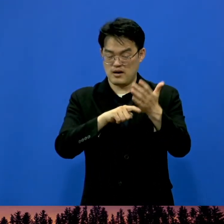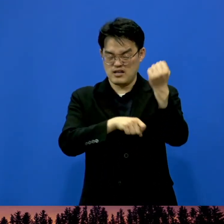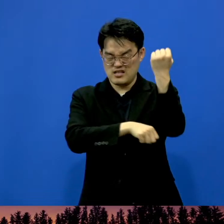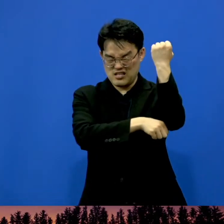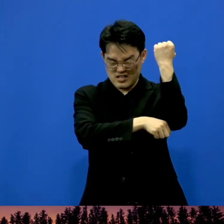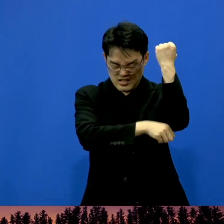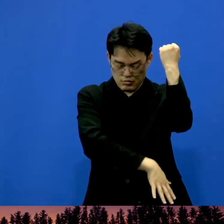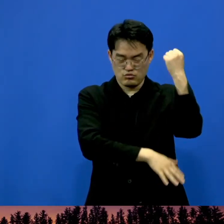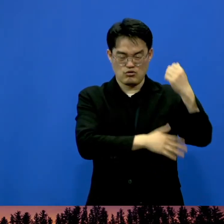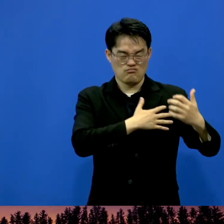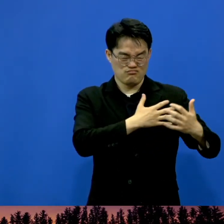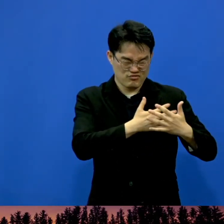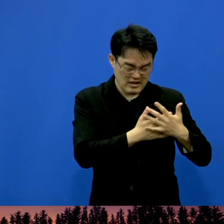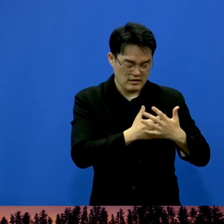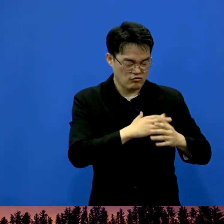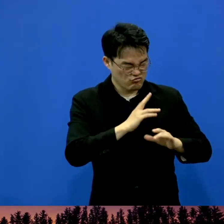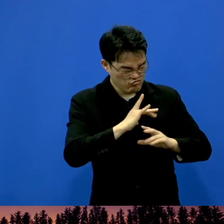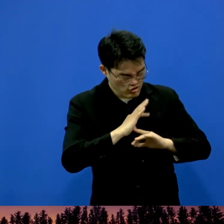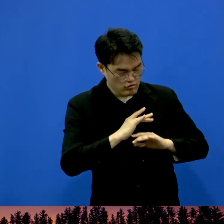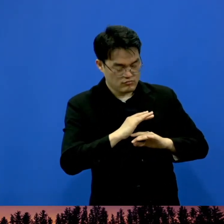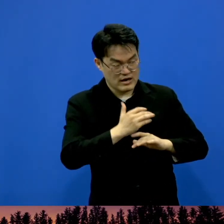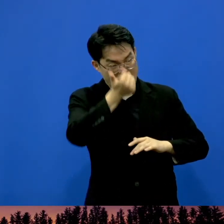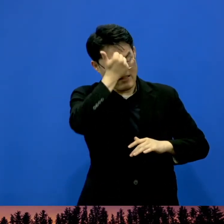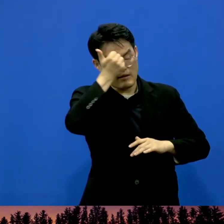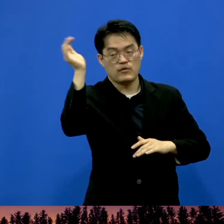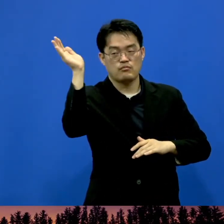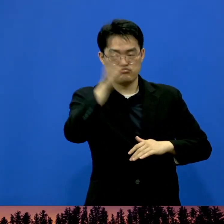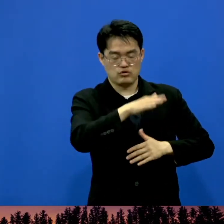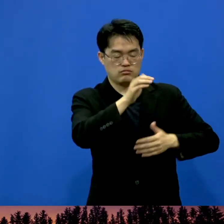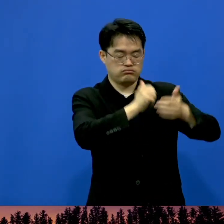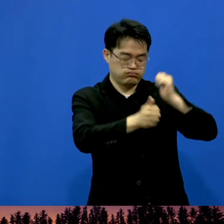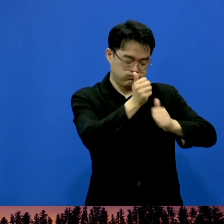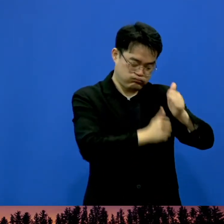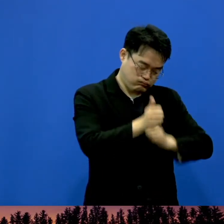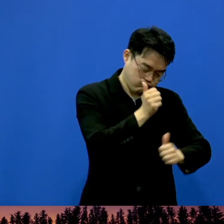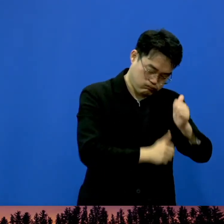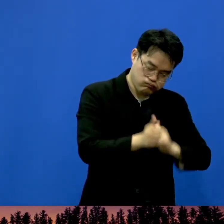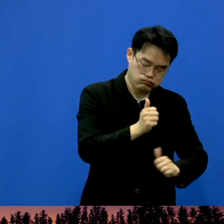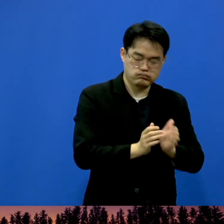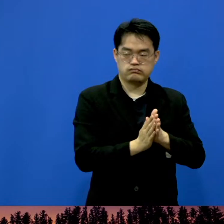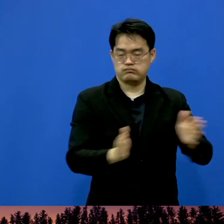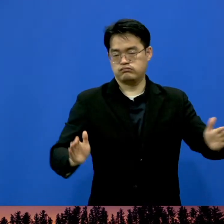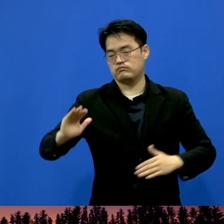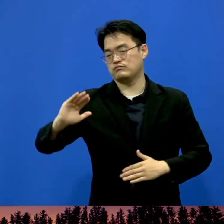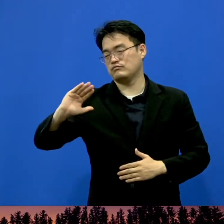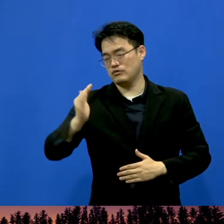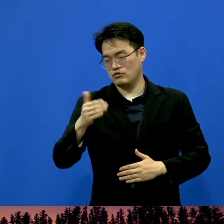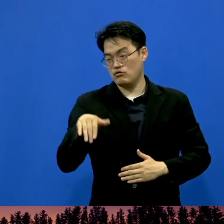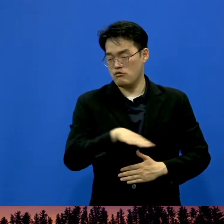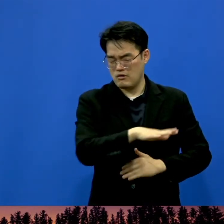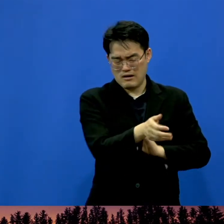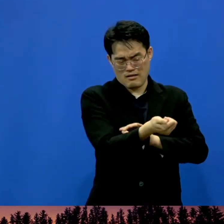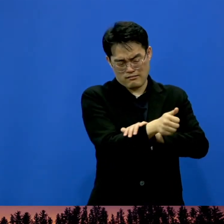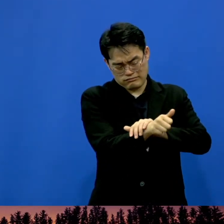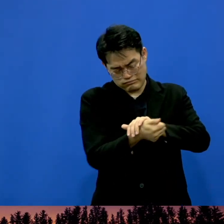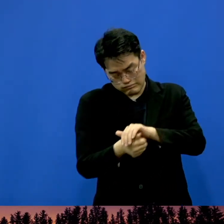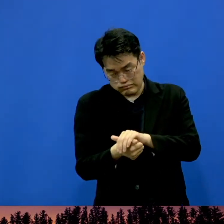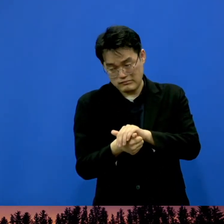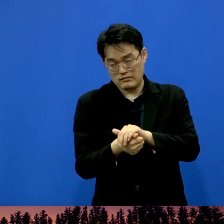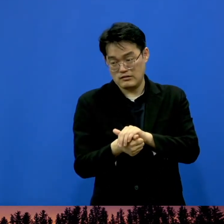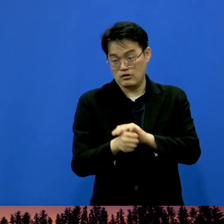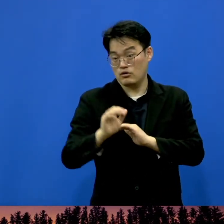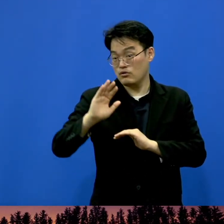다 그런 것이죠. 그래서 그 두려움은 우리의 삶을 굉장히 무기력하게 만들고 소극적으로 만들고 우쭐게